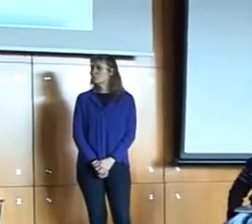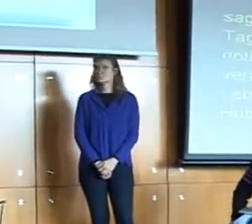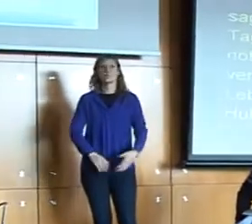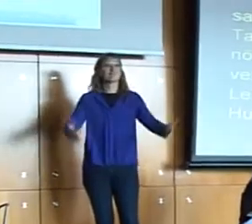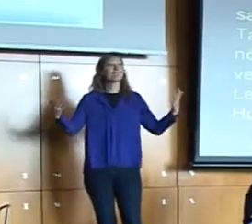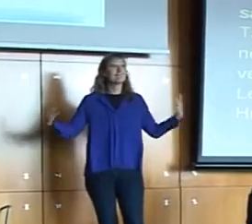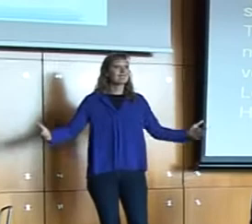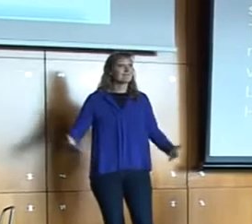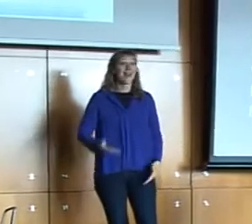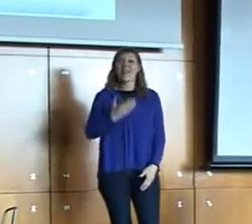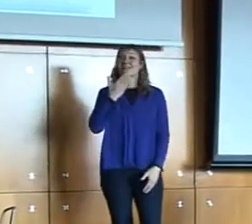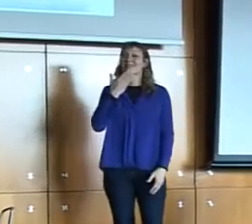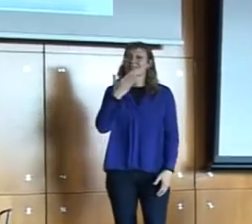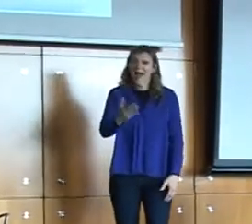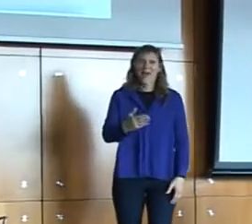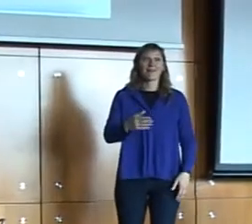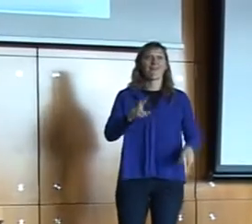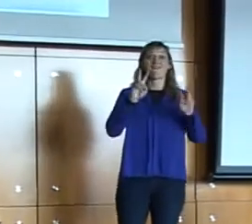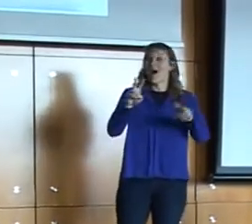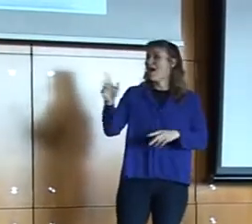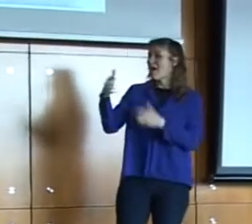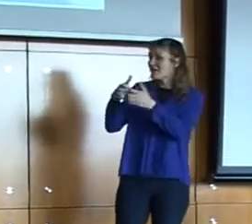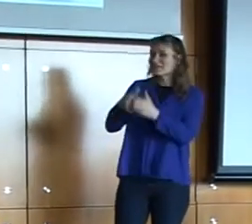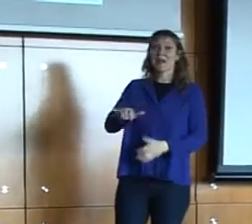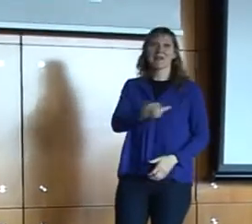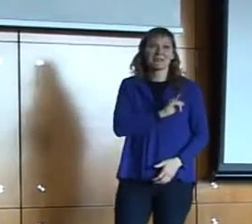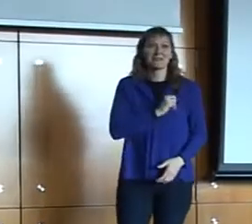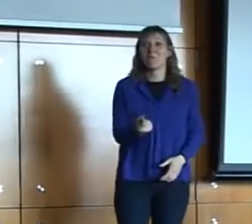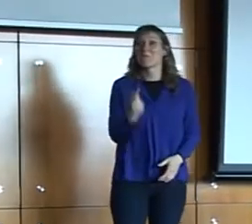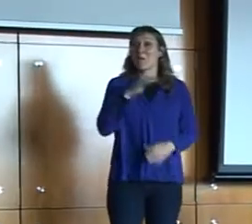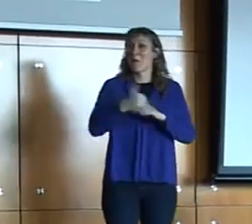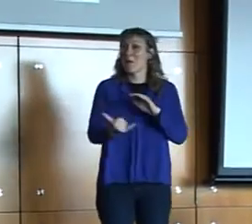Danke für die interessanten Worte von euch.